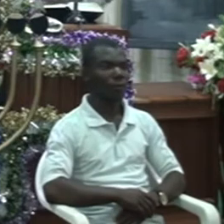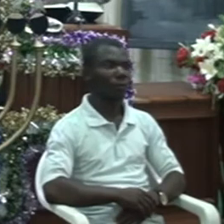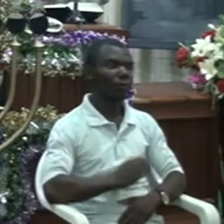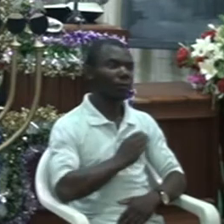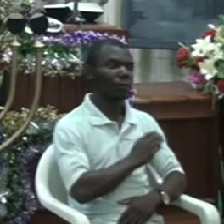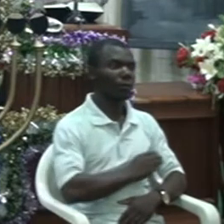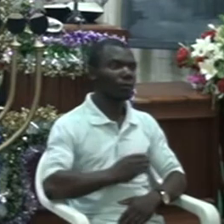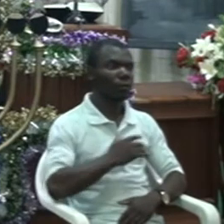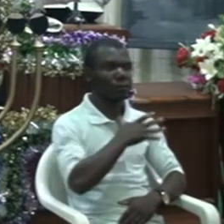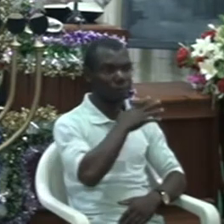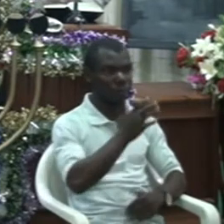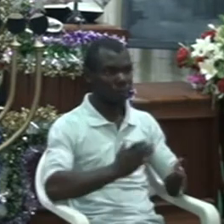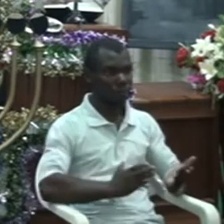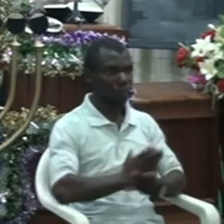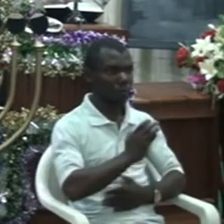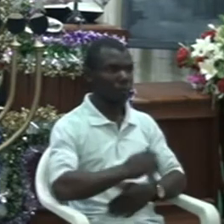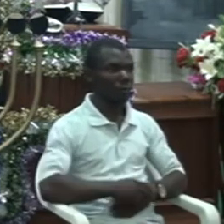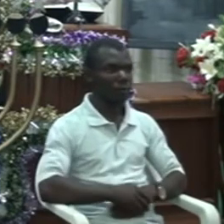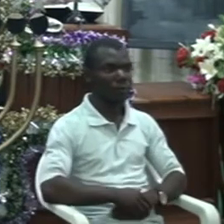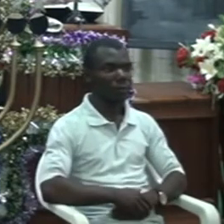On ne se comporte pas bien.